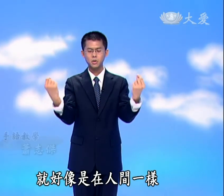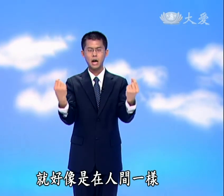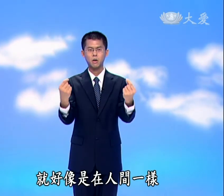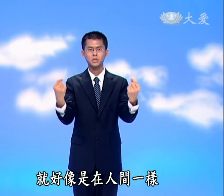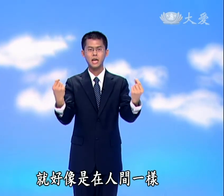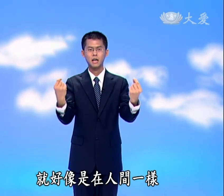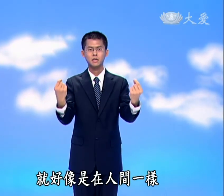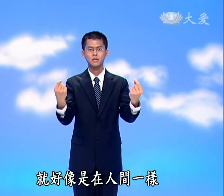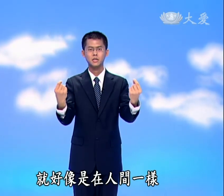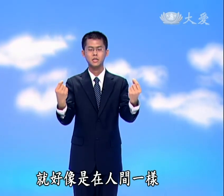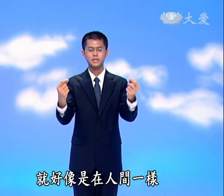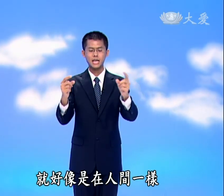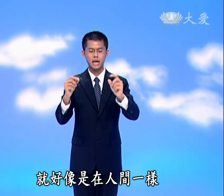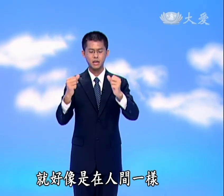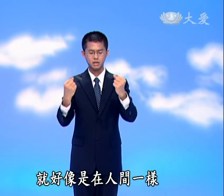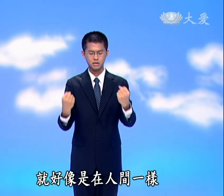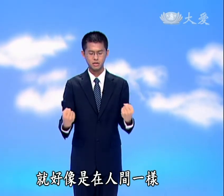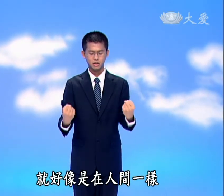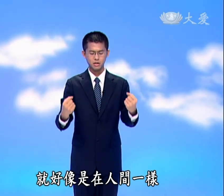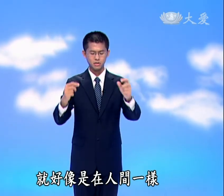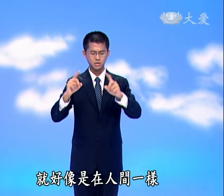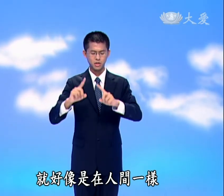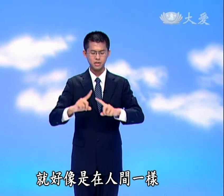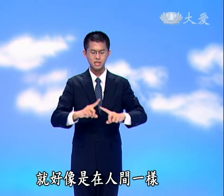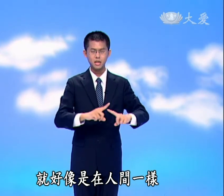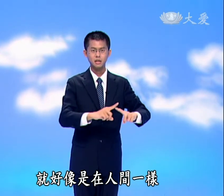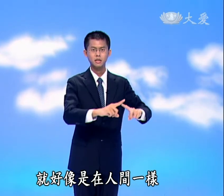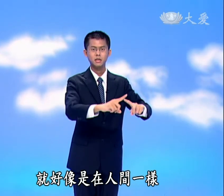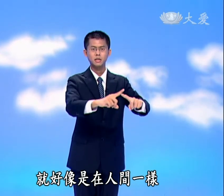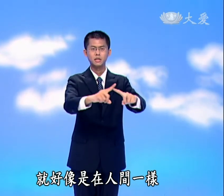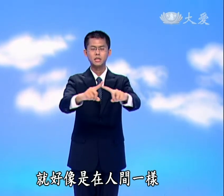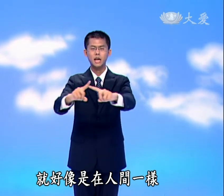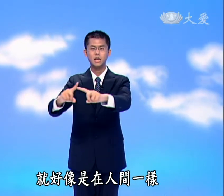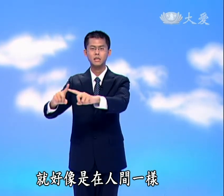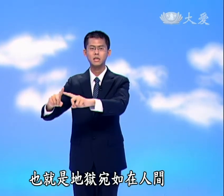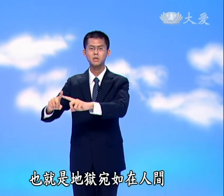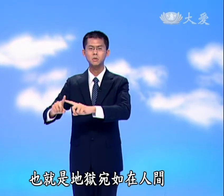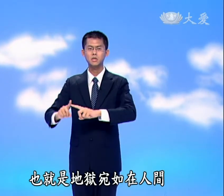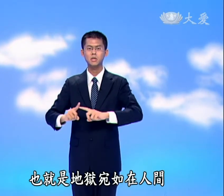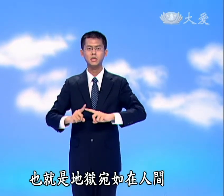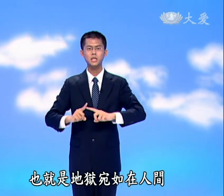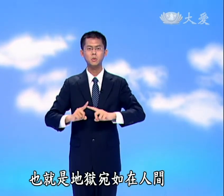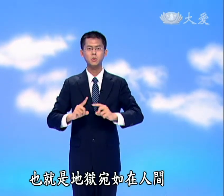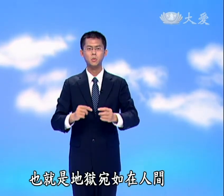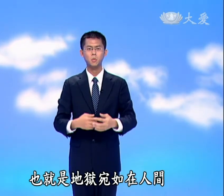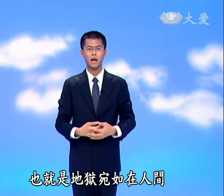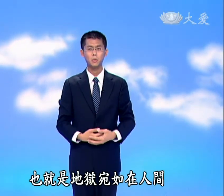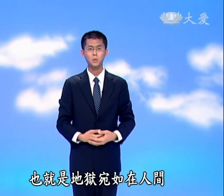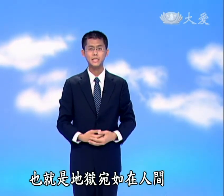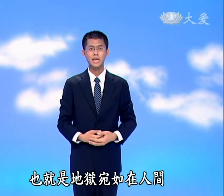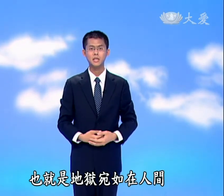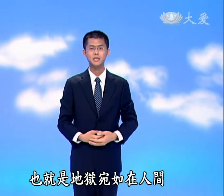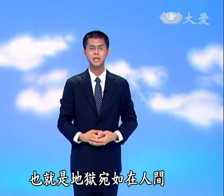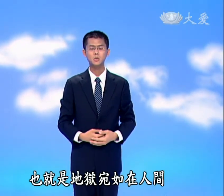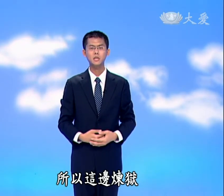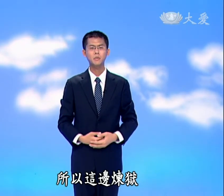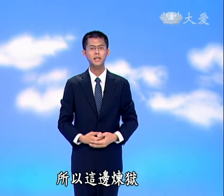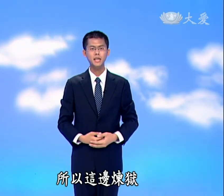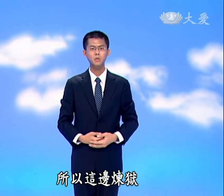好像是在人间一样，也就是地狱宛如在人间。所以这边炼狱我